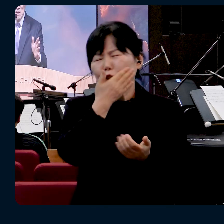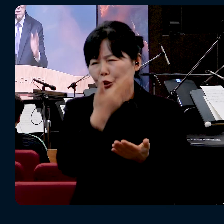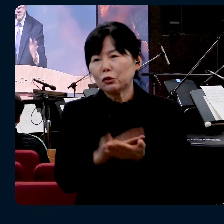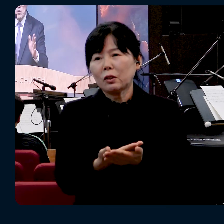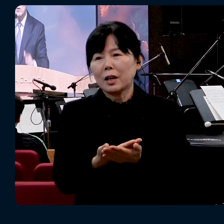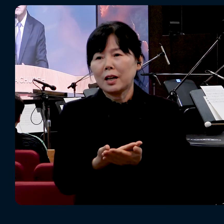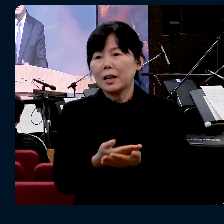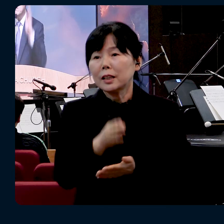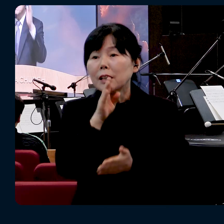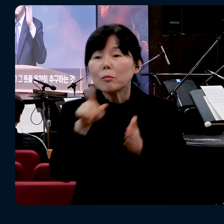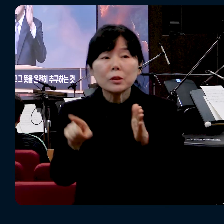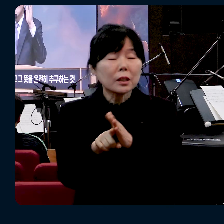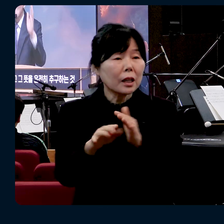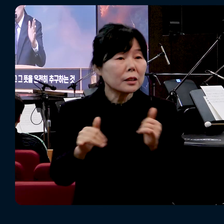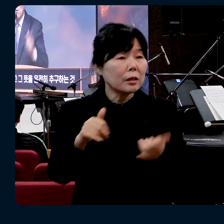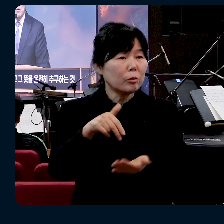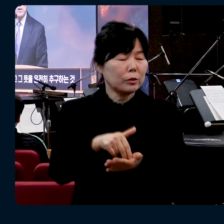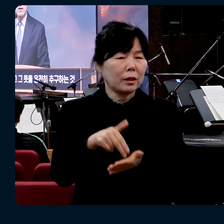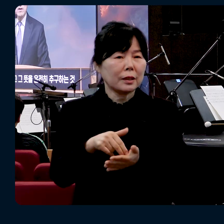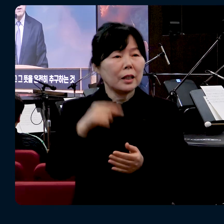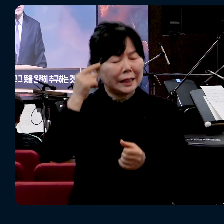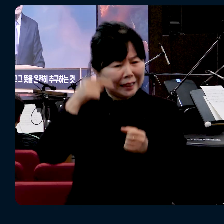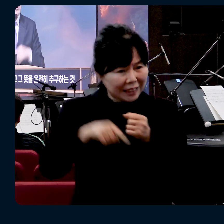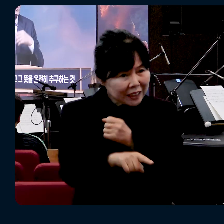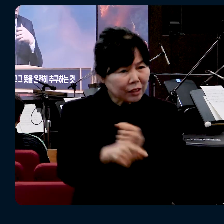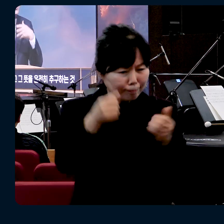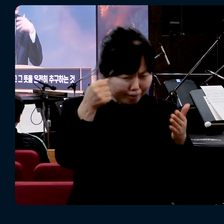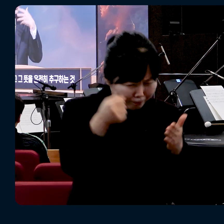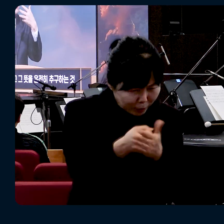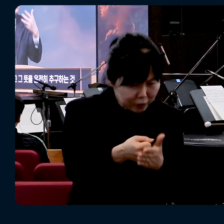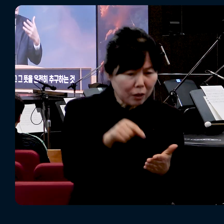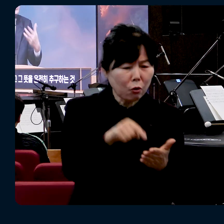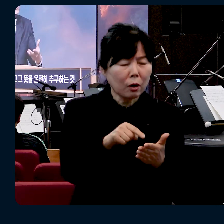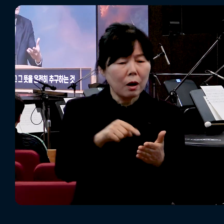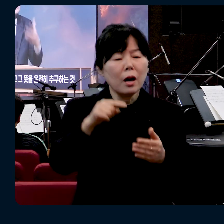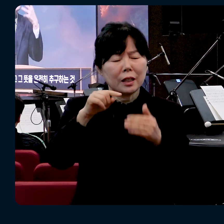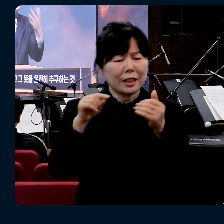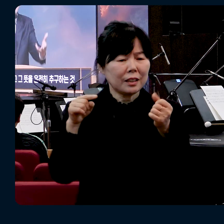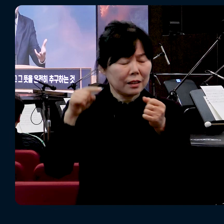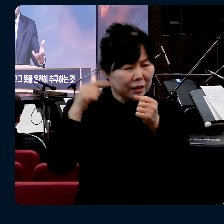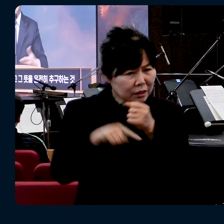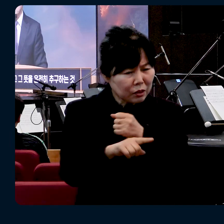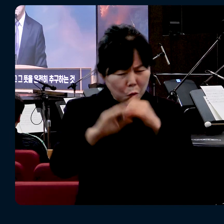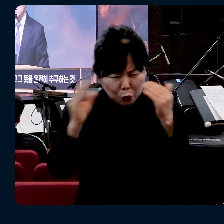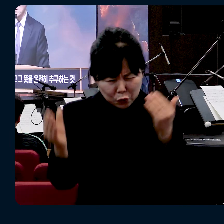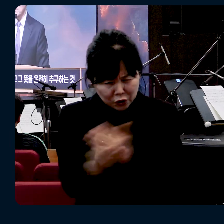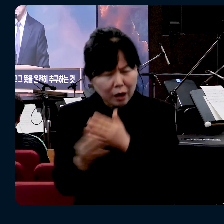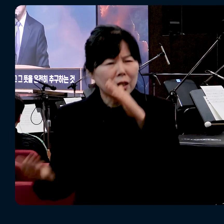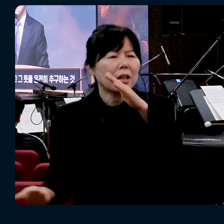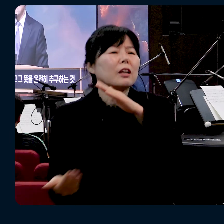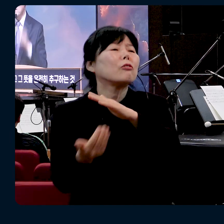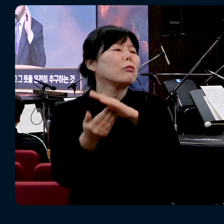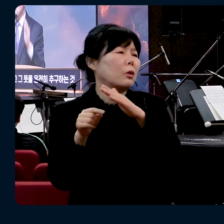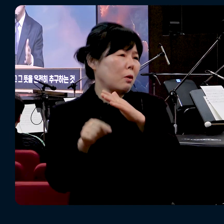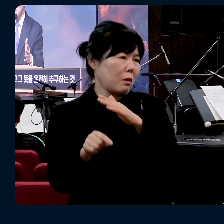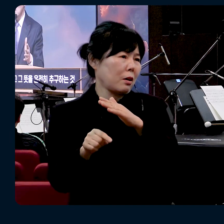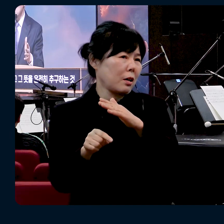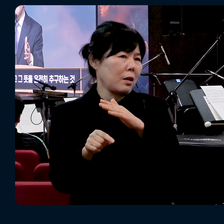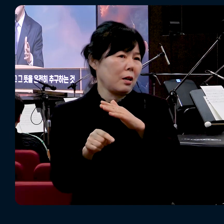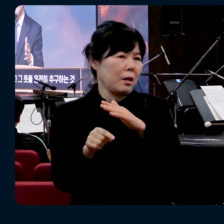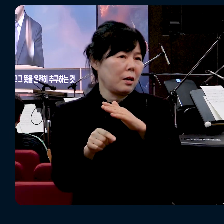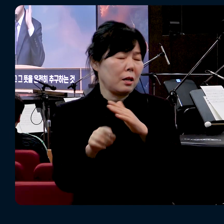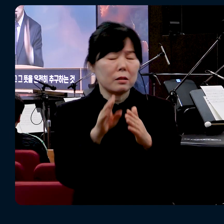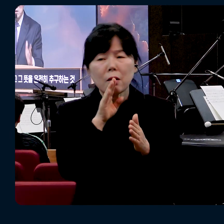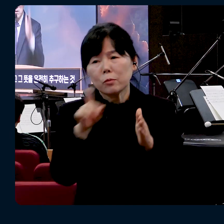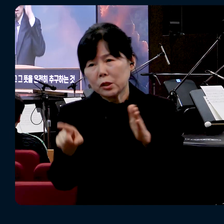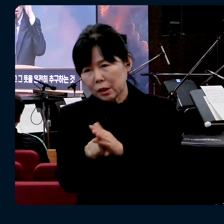참 신앙은 바로 뜻을 제대로 정하고 그 뜻을 온전히 추구하는 것, 그게 참 신앙이라는 것을. 참 신앙은 다른